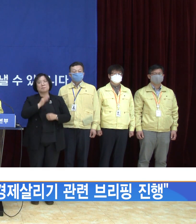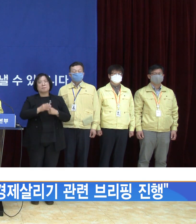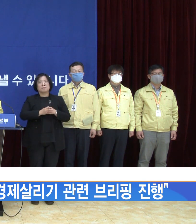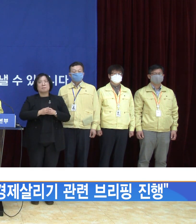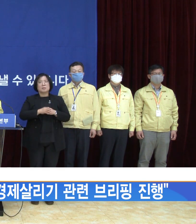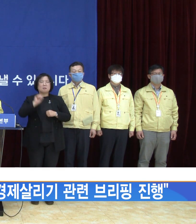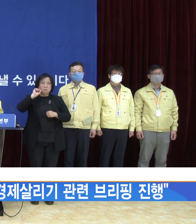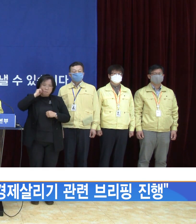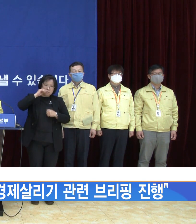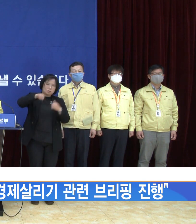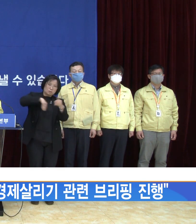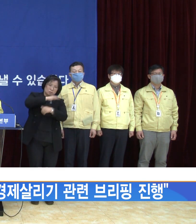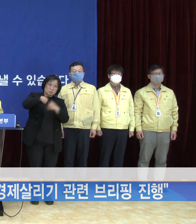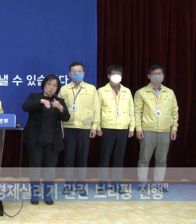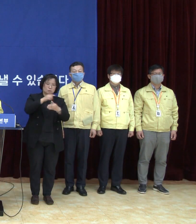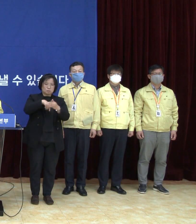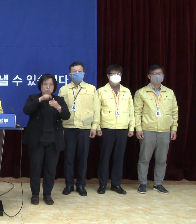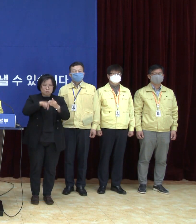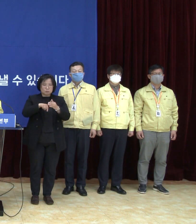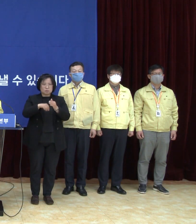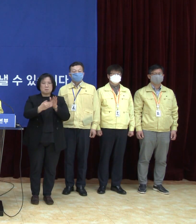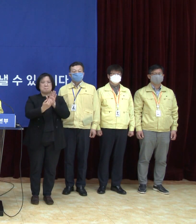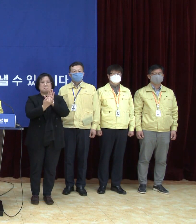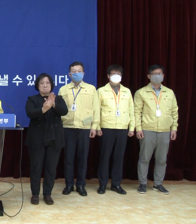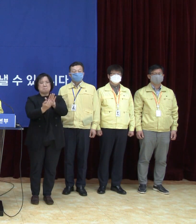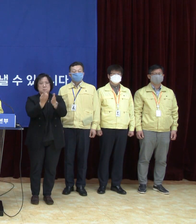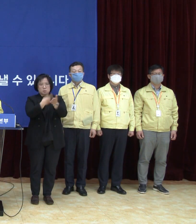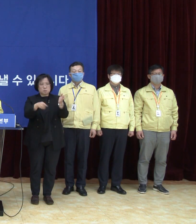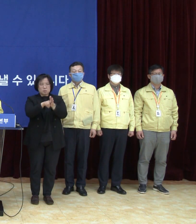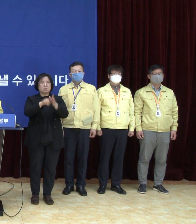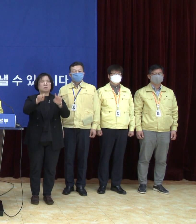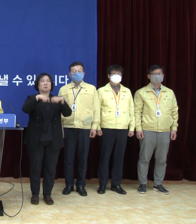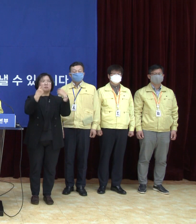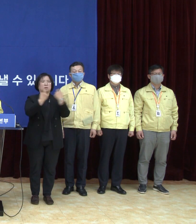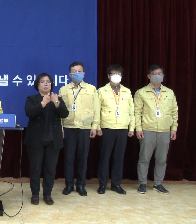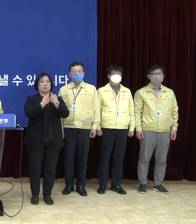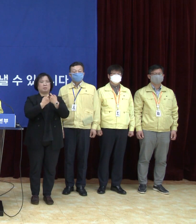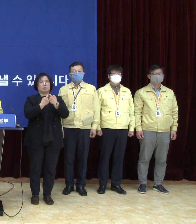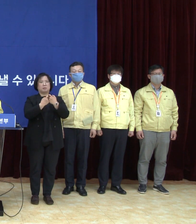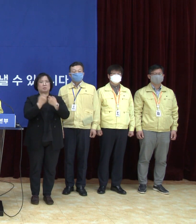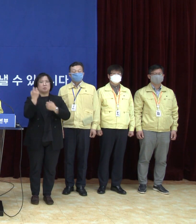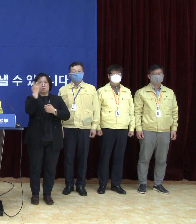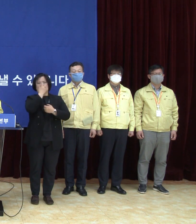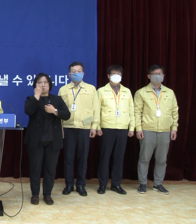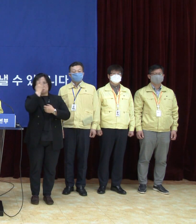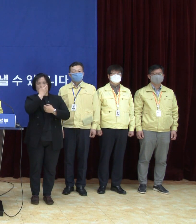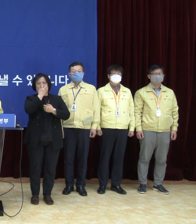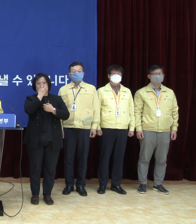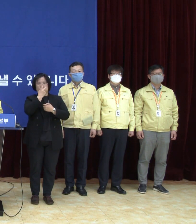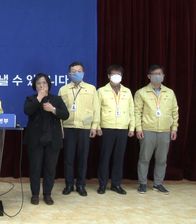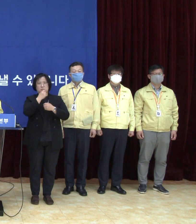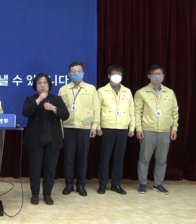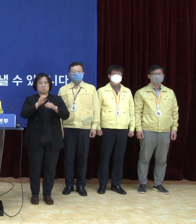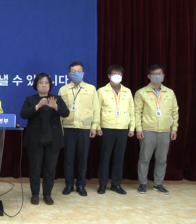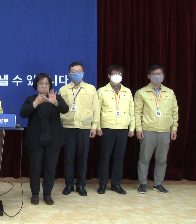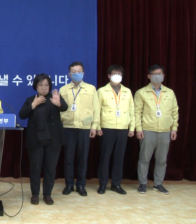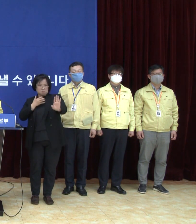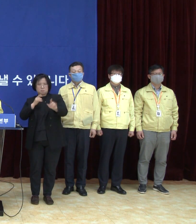어려운 여건 속에서도 방역을 위해 개인 위생수칙과 사회적 거리 두기를 실천해